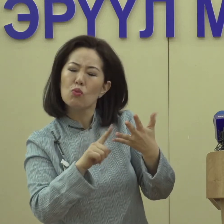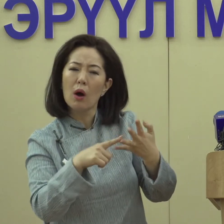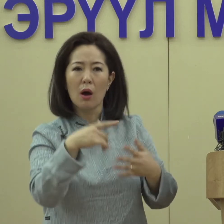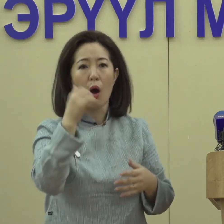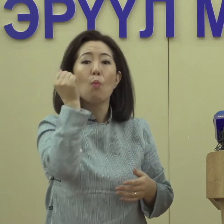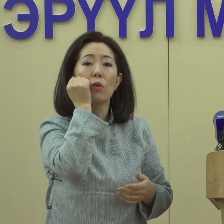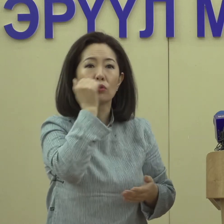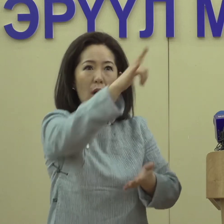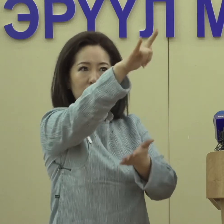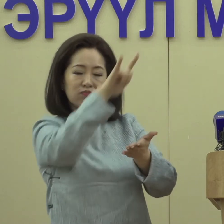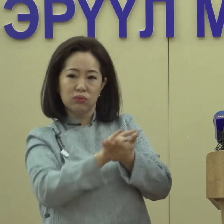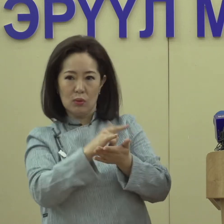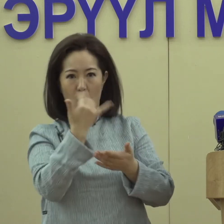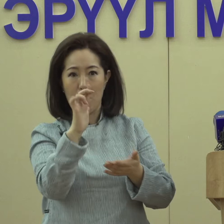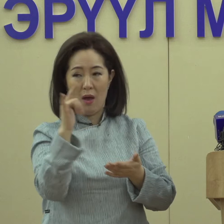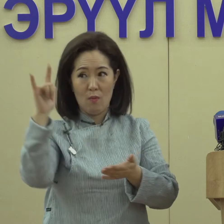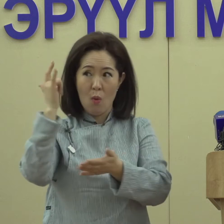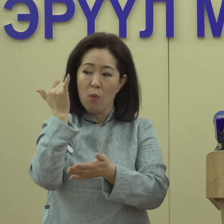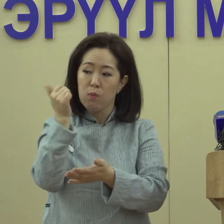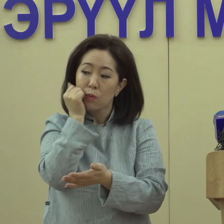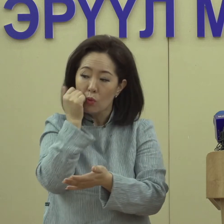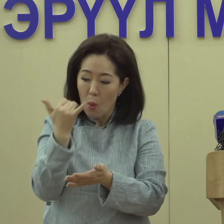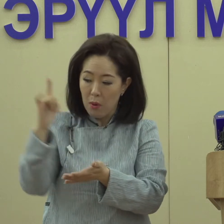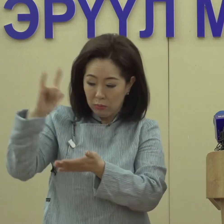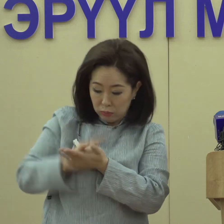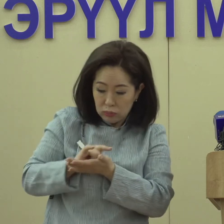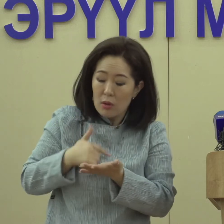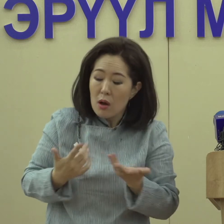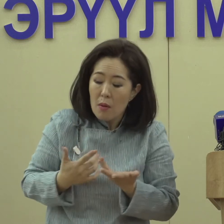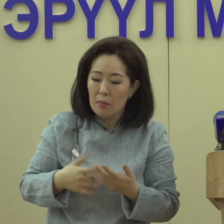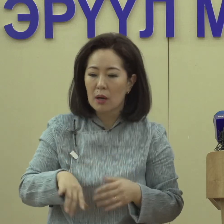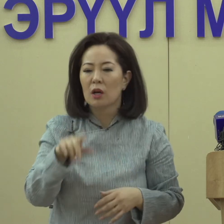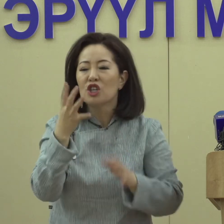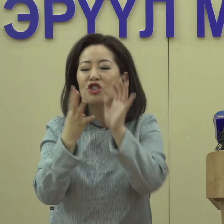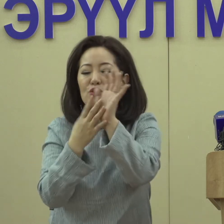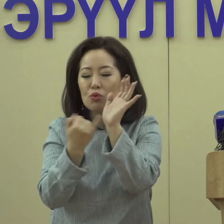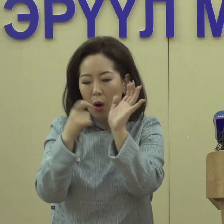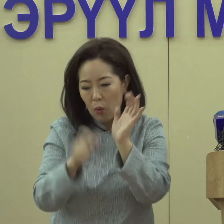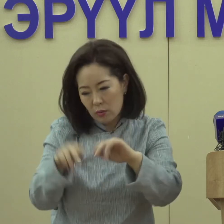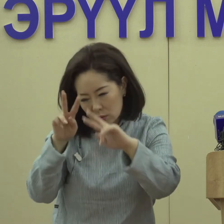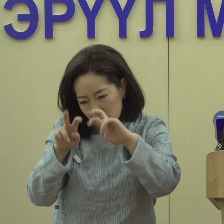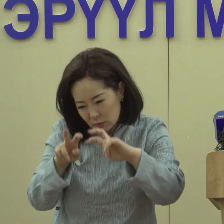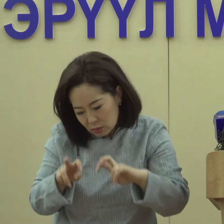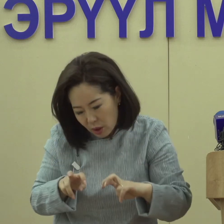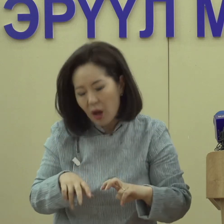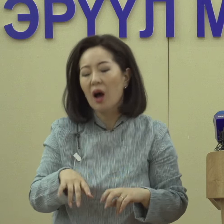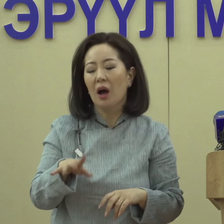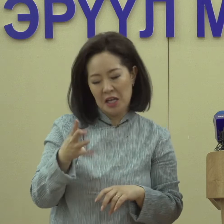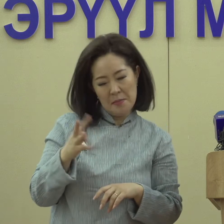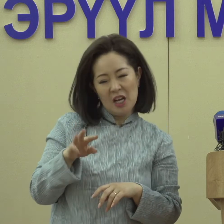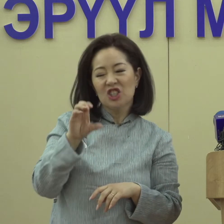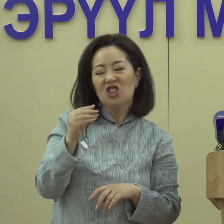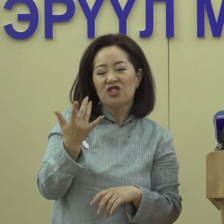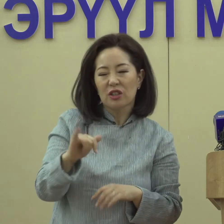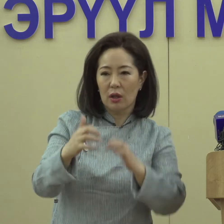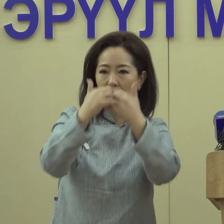60-96 зорчигчуд ирсэн байгаа. За эндээс халдвар төвчин судлалын үндэсний төвд сэжигтэй тохиолдлыг тусгаарлалтанд 6